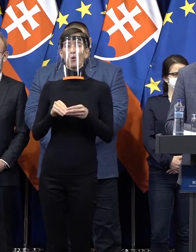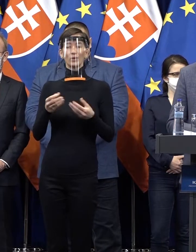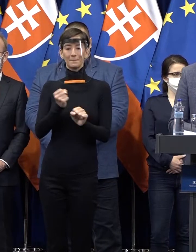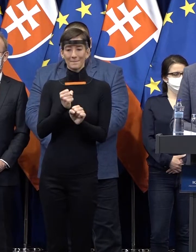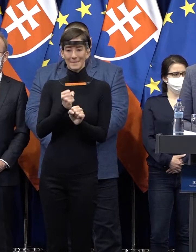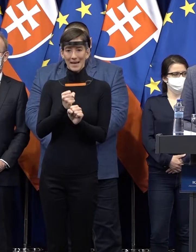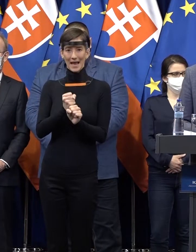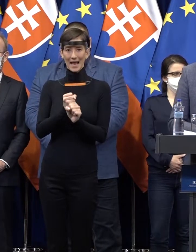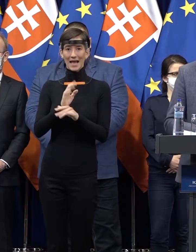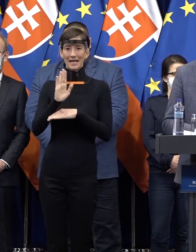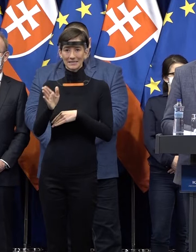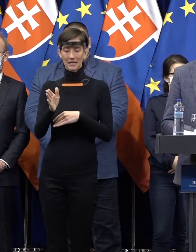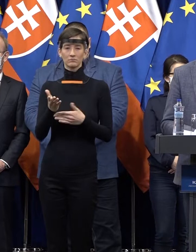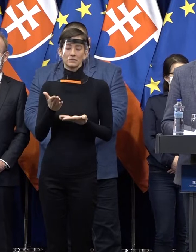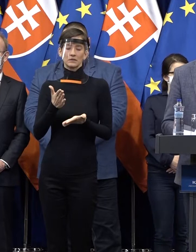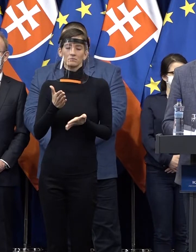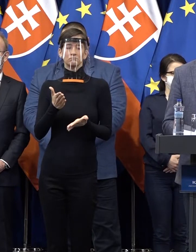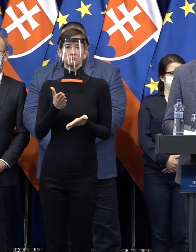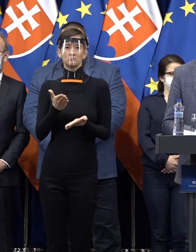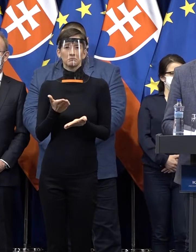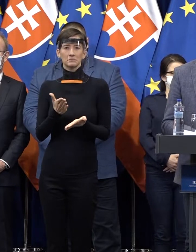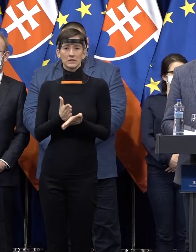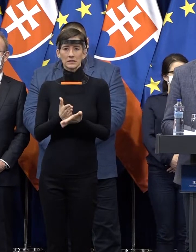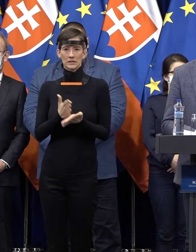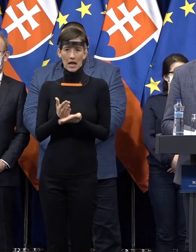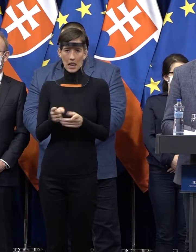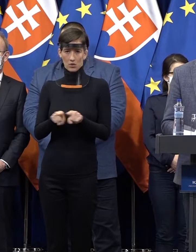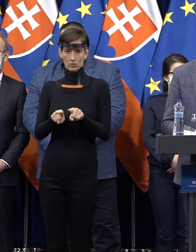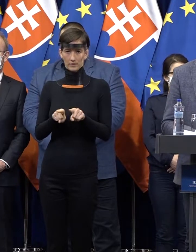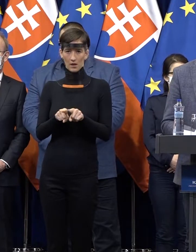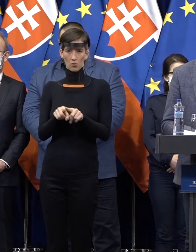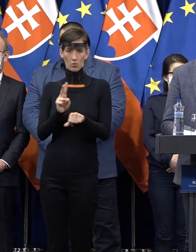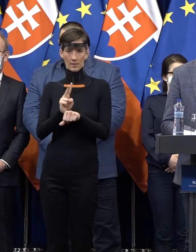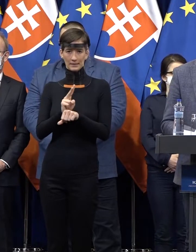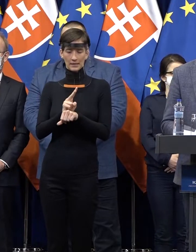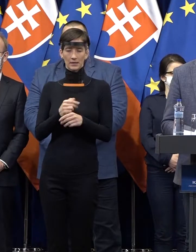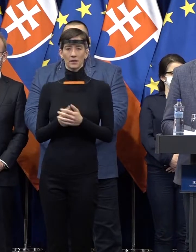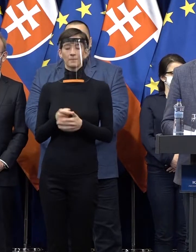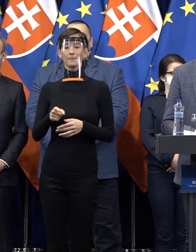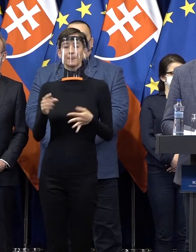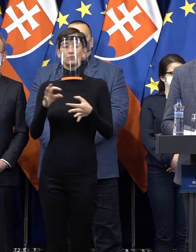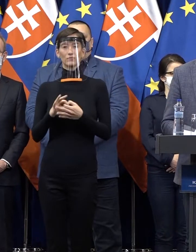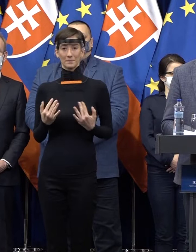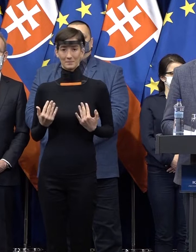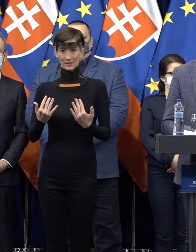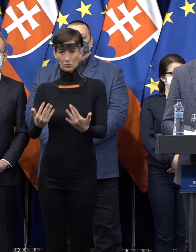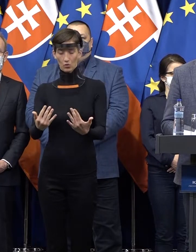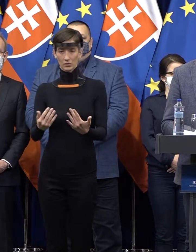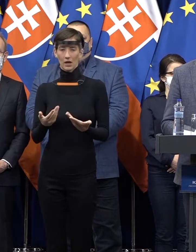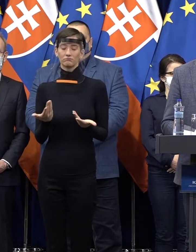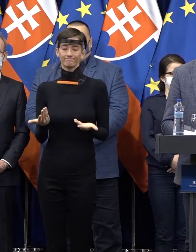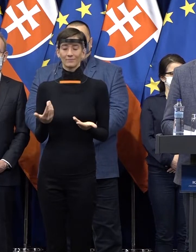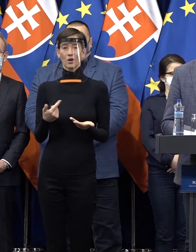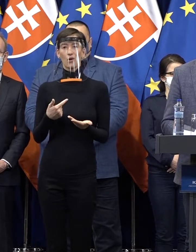práce, zostáva zachovaná. Návšteva do prírody, alebo teda pobyt v prírode, dá sa povedať, že aj vysoko odporúčený vďaka tomu, teda,